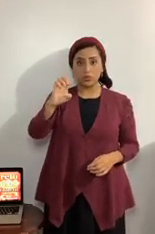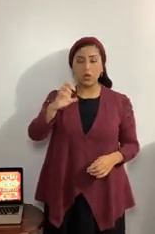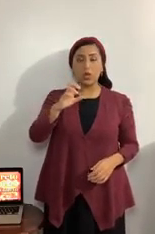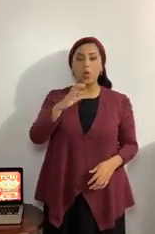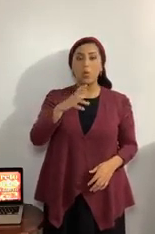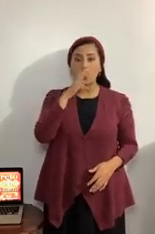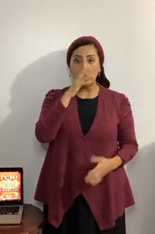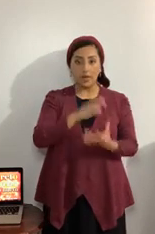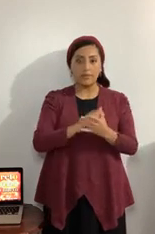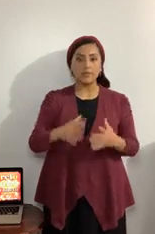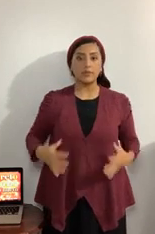Elizabeth.